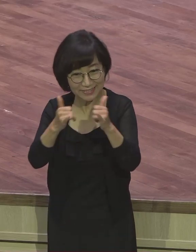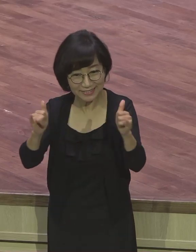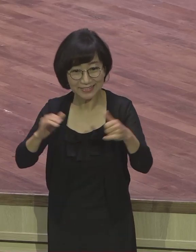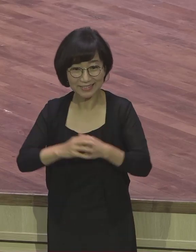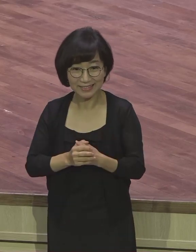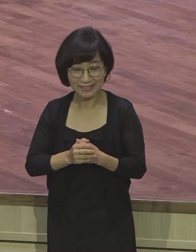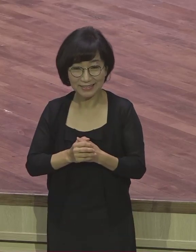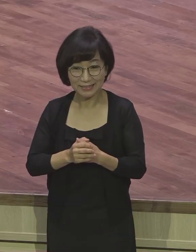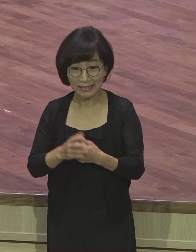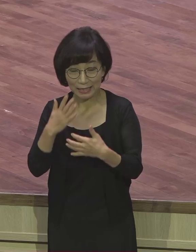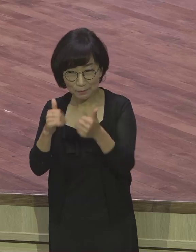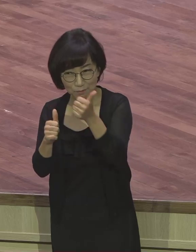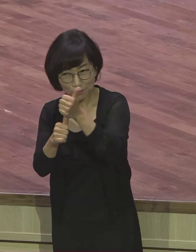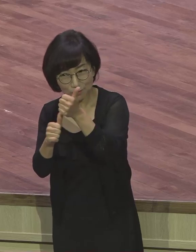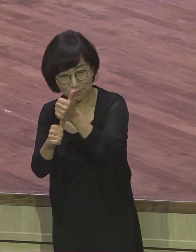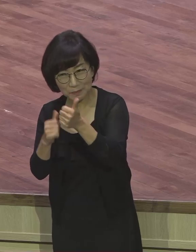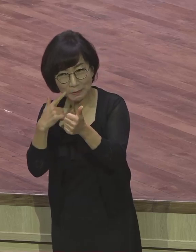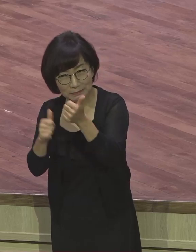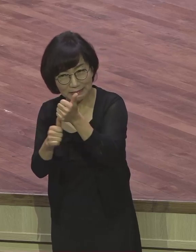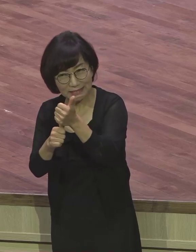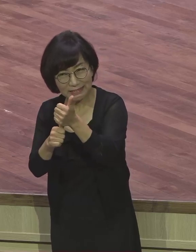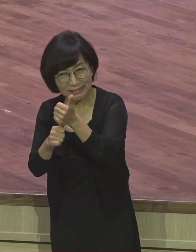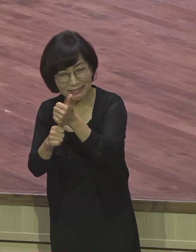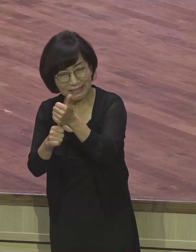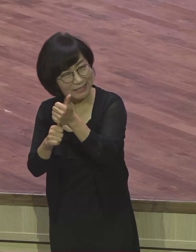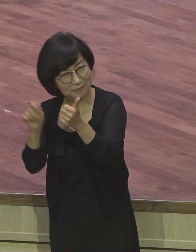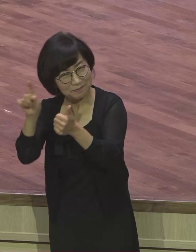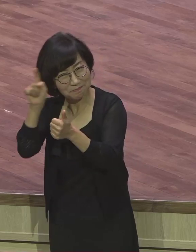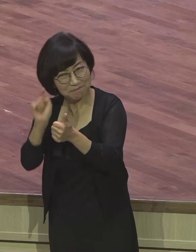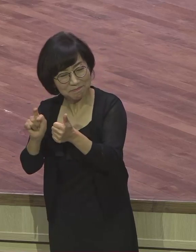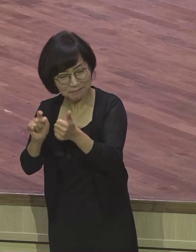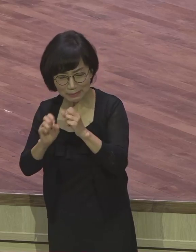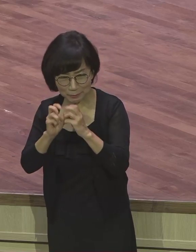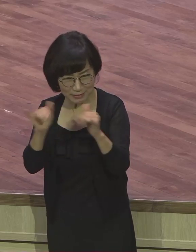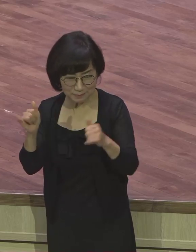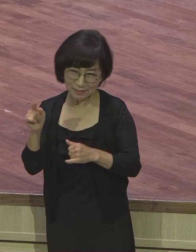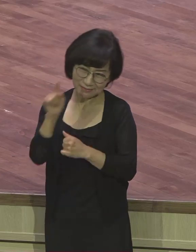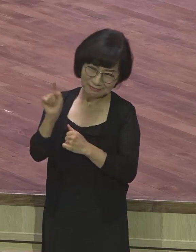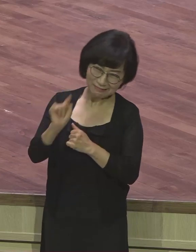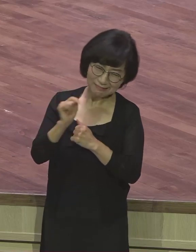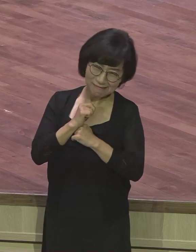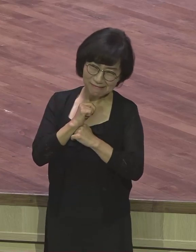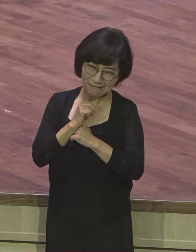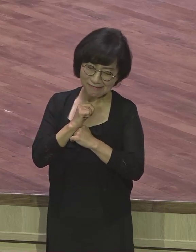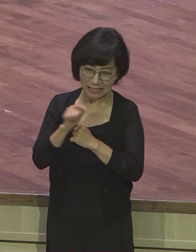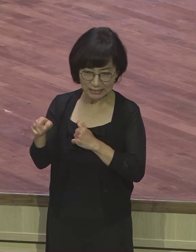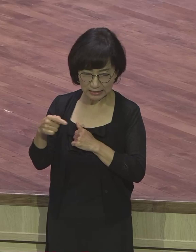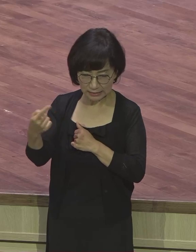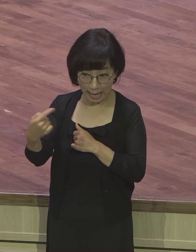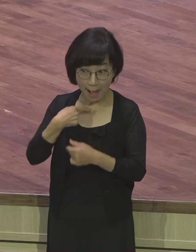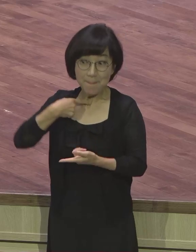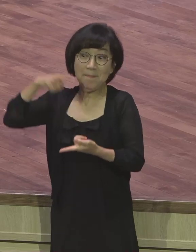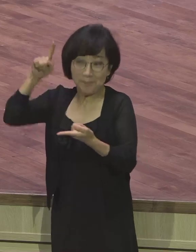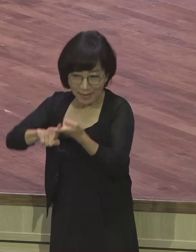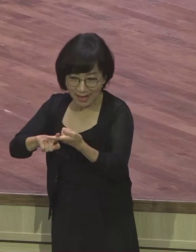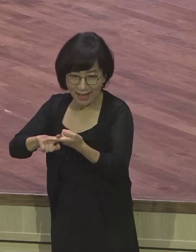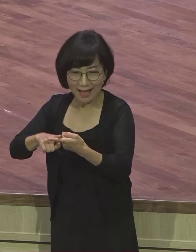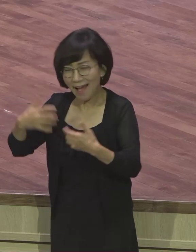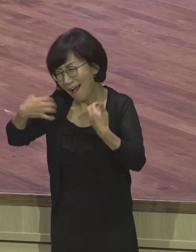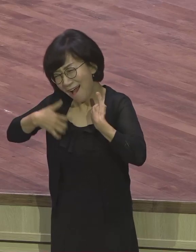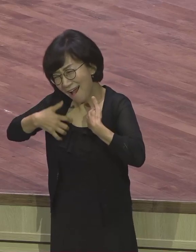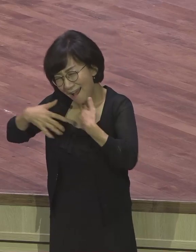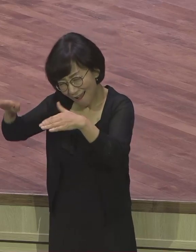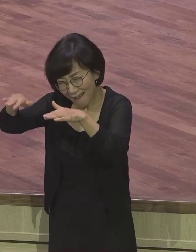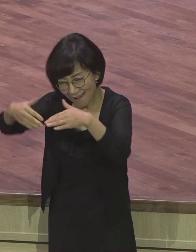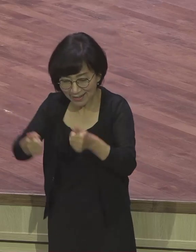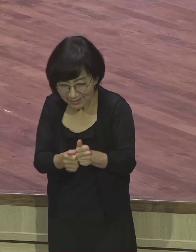그제 부목사님들 잘 모르겠어. 전도사님들 더 모르겠어. 지 마음에 들면 자기 똘마이처럼